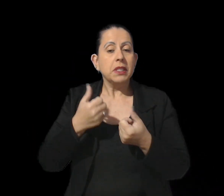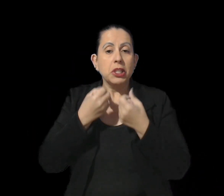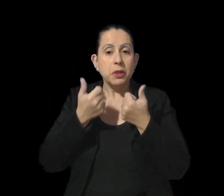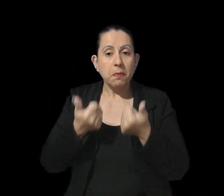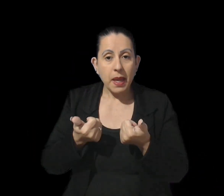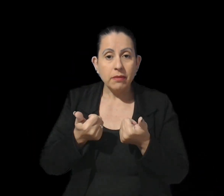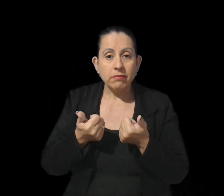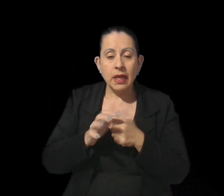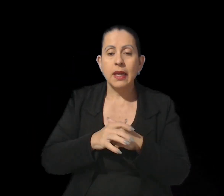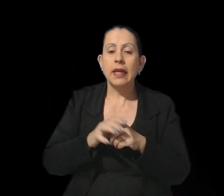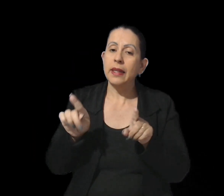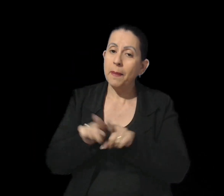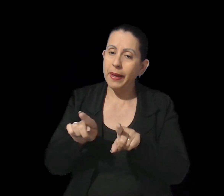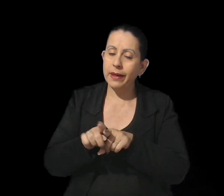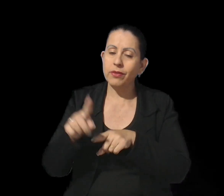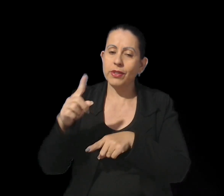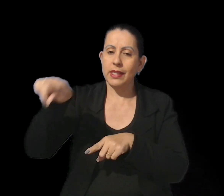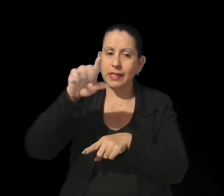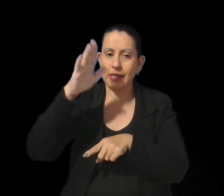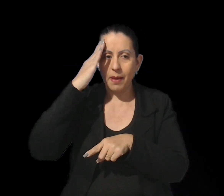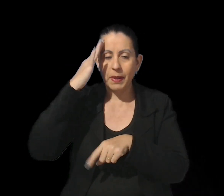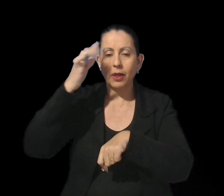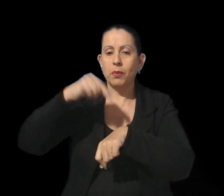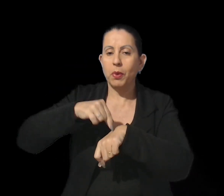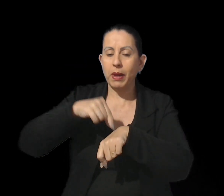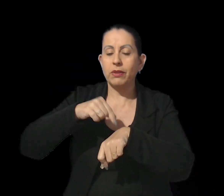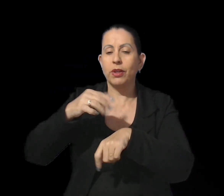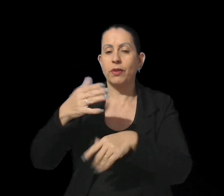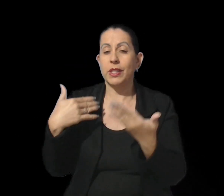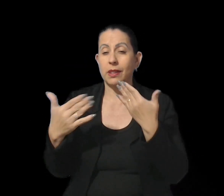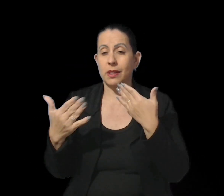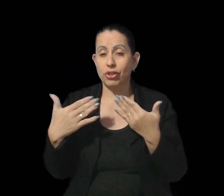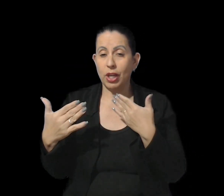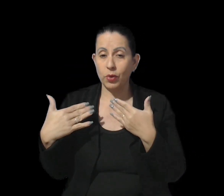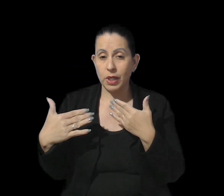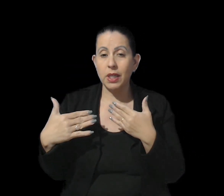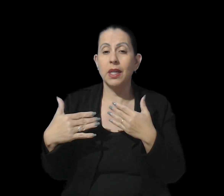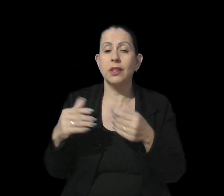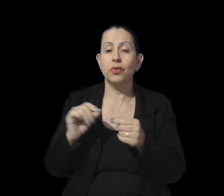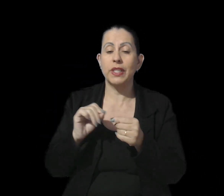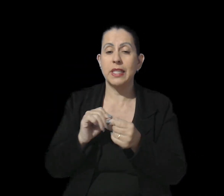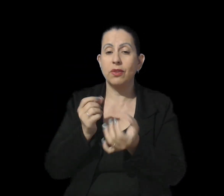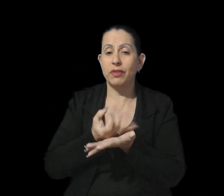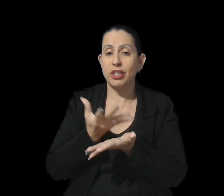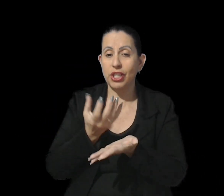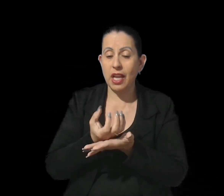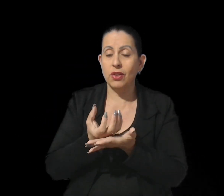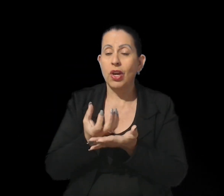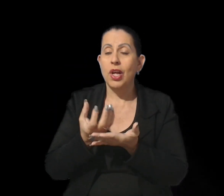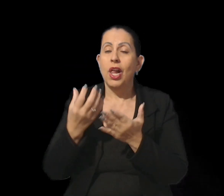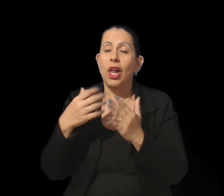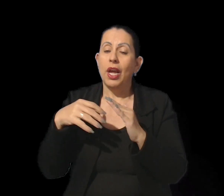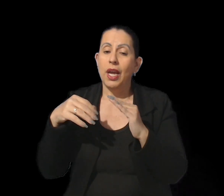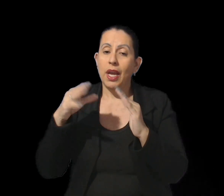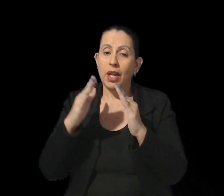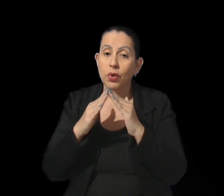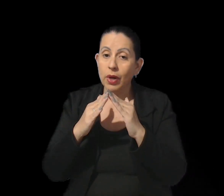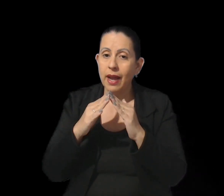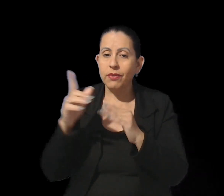sentir bem. E também vocês sabem que no momento em que vocês estão dialogando, fazendo o evangelho no lar,